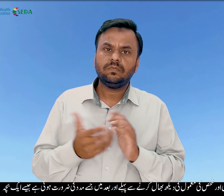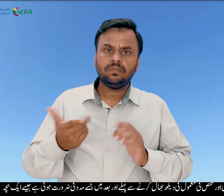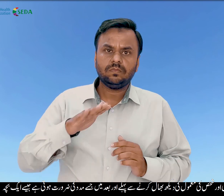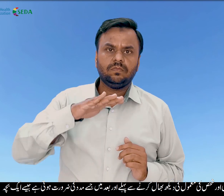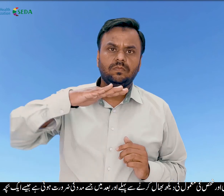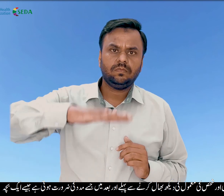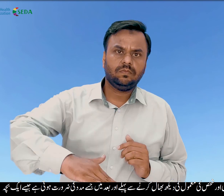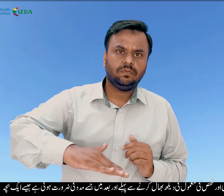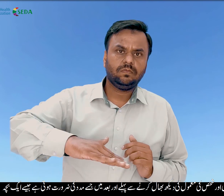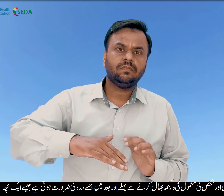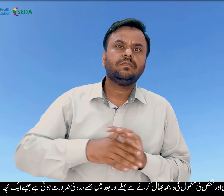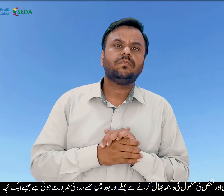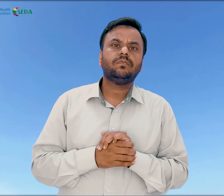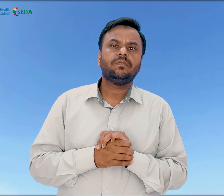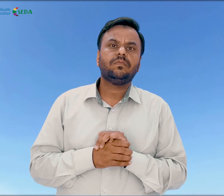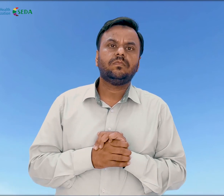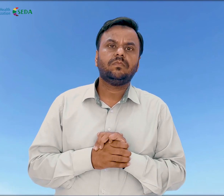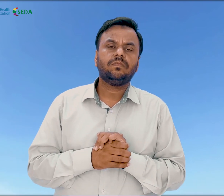جیسے ایک بچہ۔